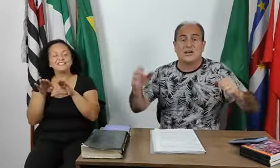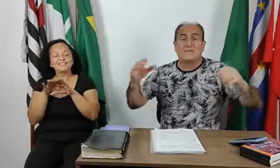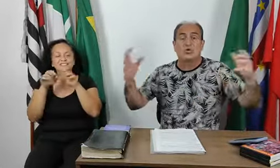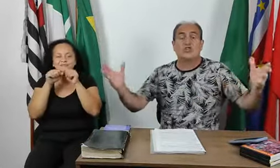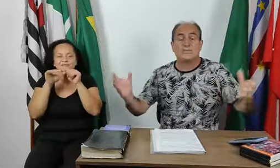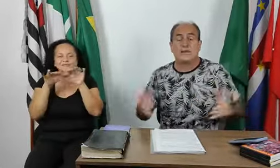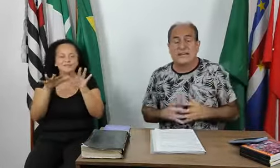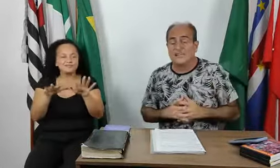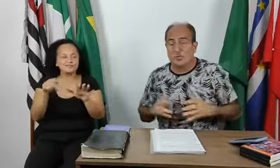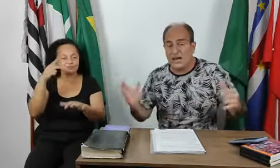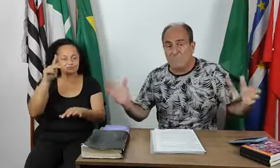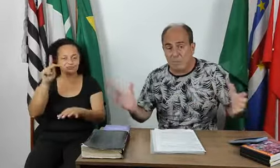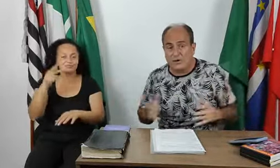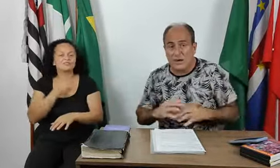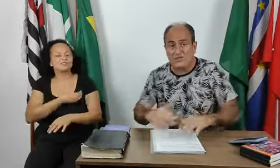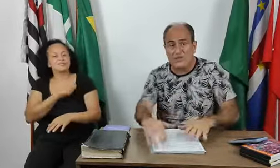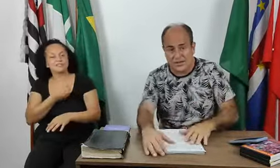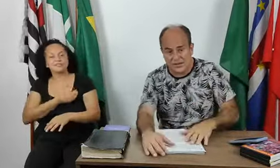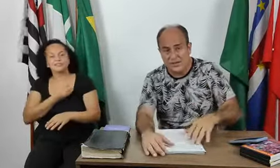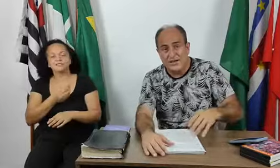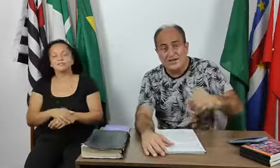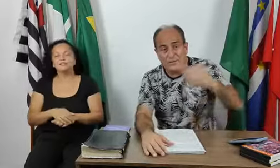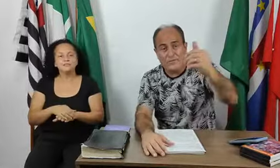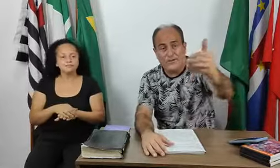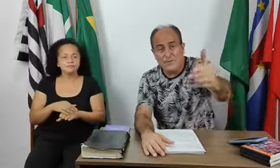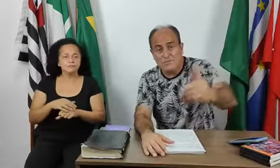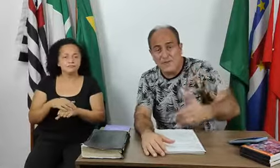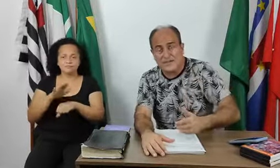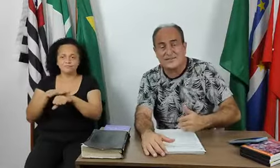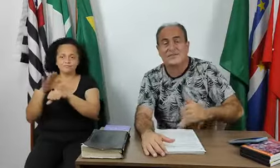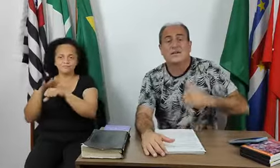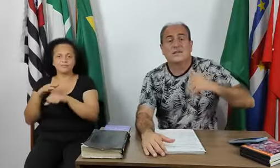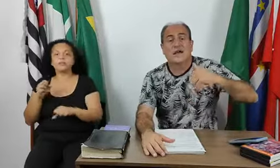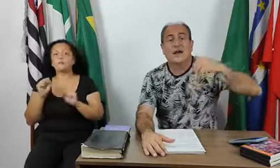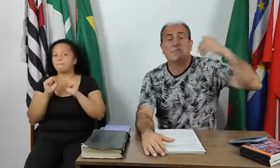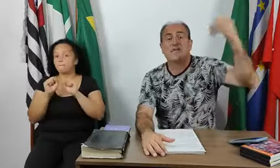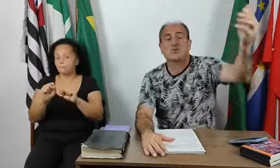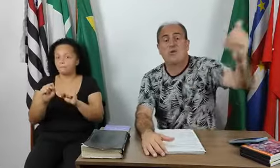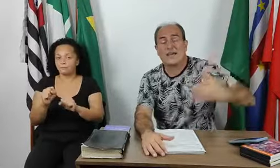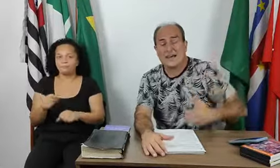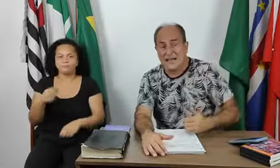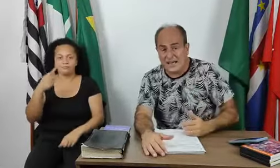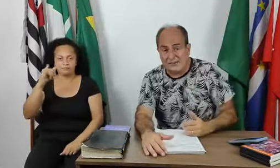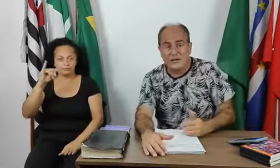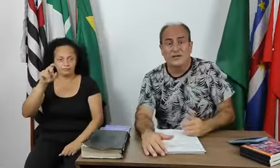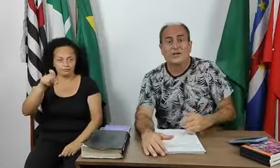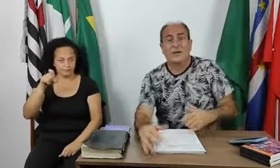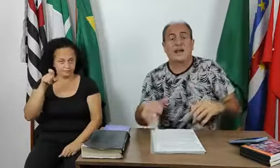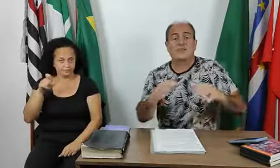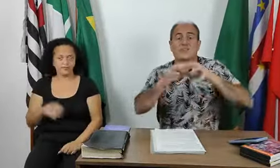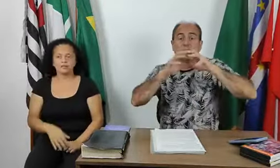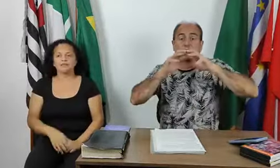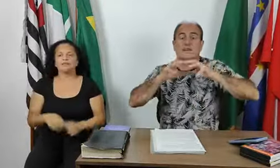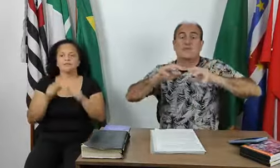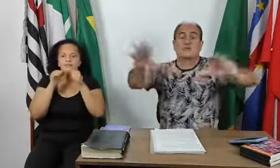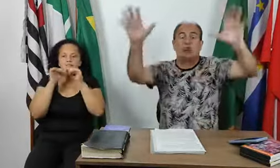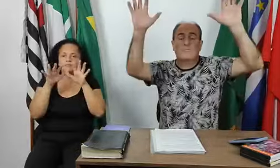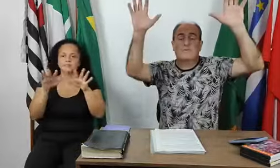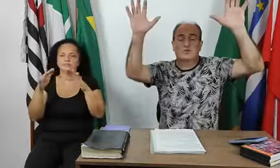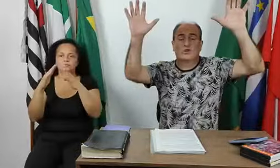semente, multiplicando ela poderosamente. Você pode fazer um Pix, né? Abençoar IHM, para que a gente